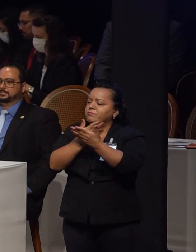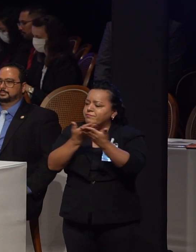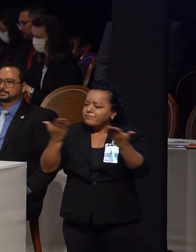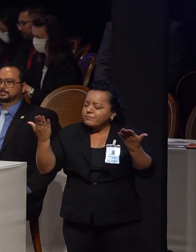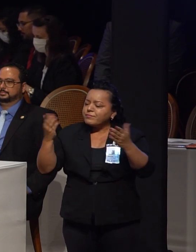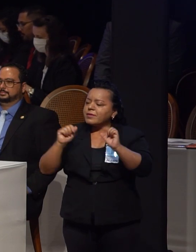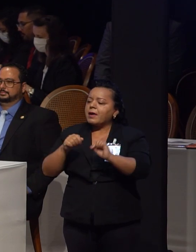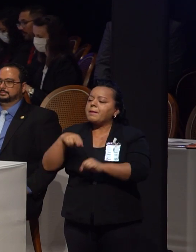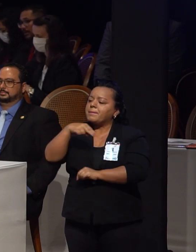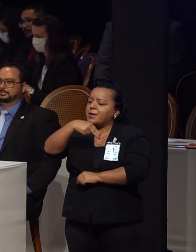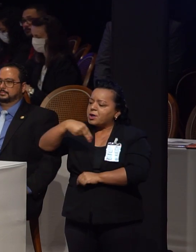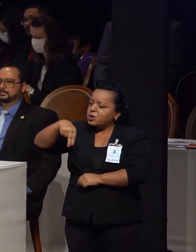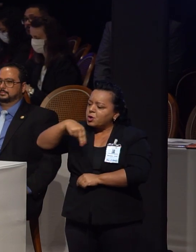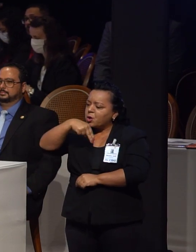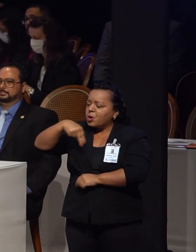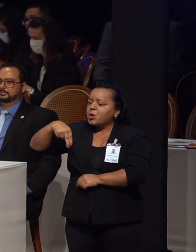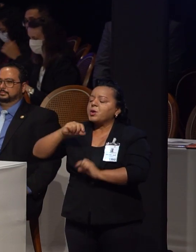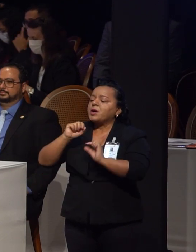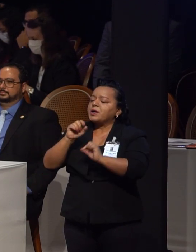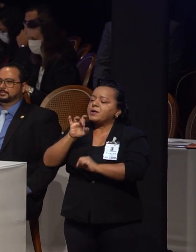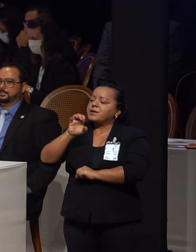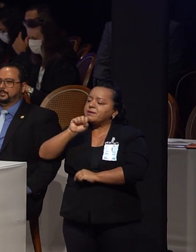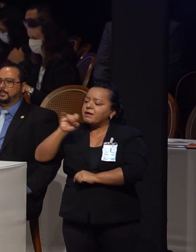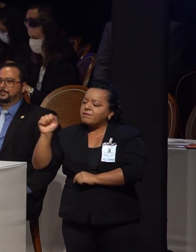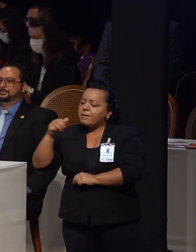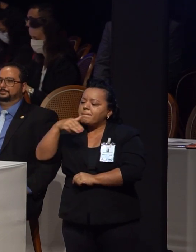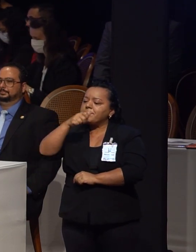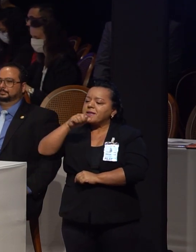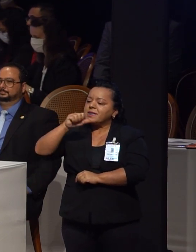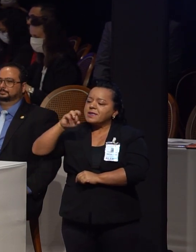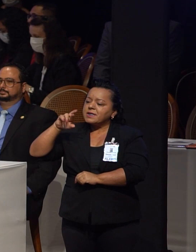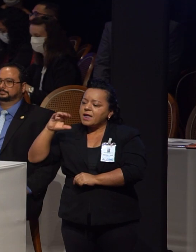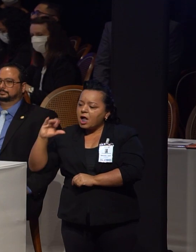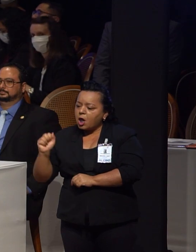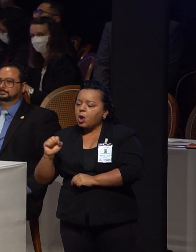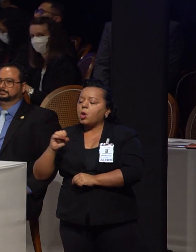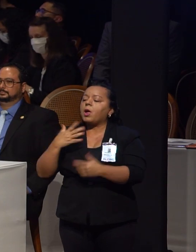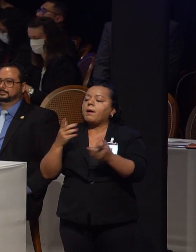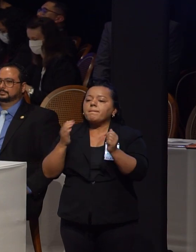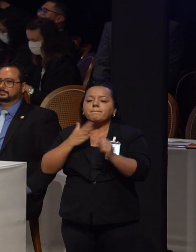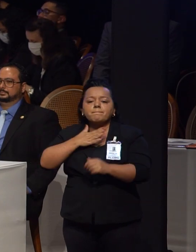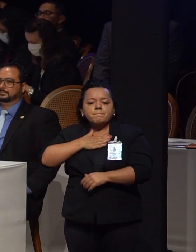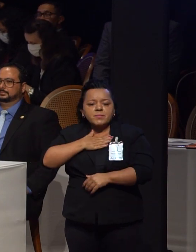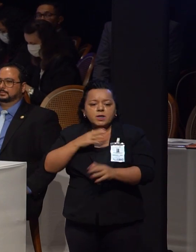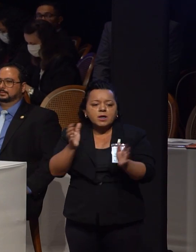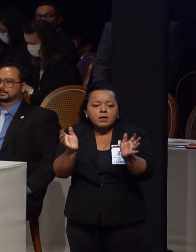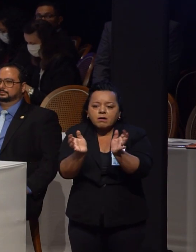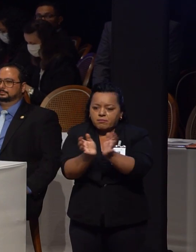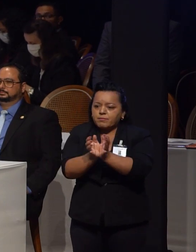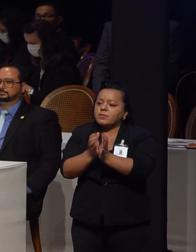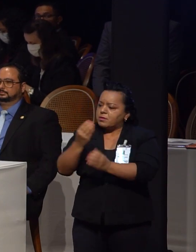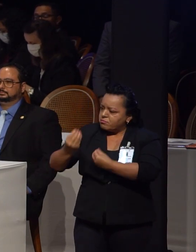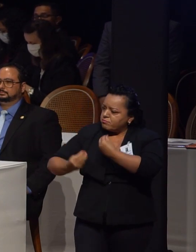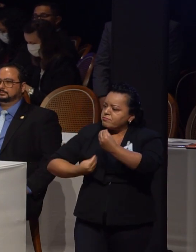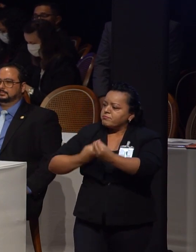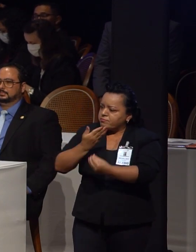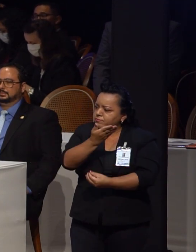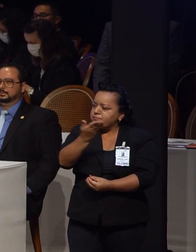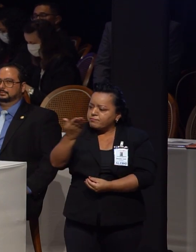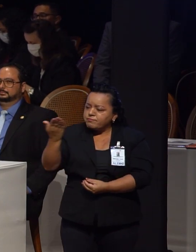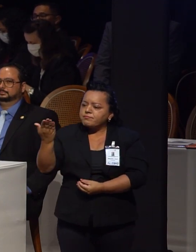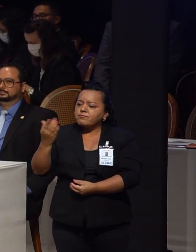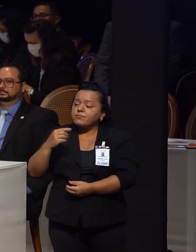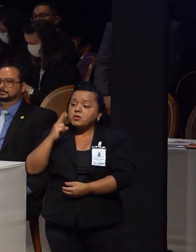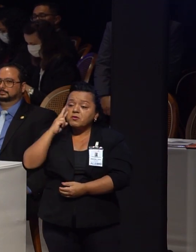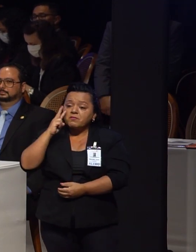noras, Stephanie, Marcela, obrigado. A minha equipe, né, aqui presente, tantos, aqui, estou